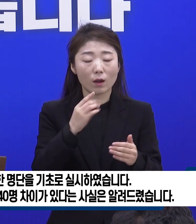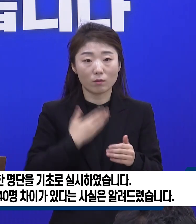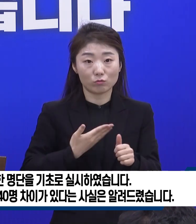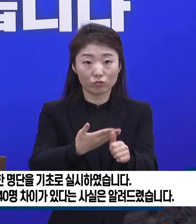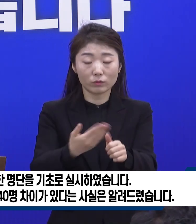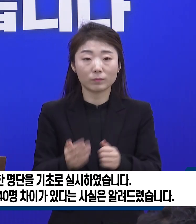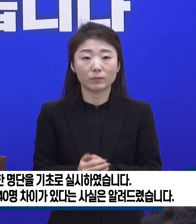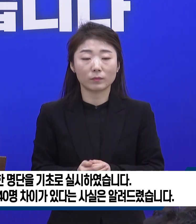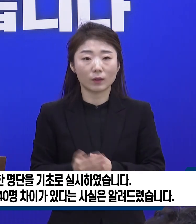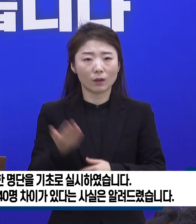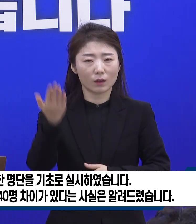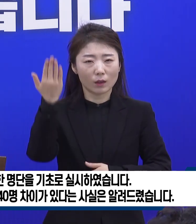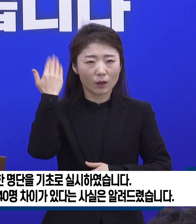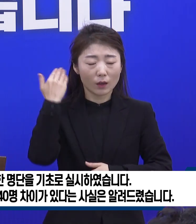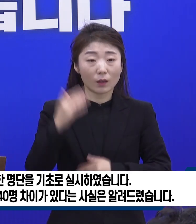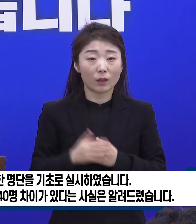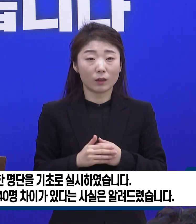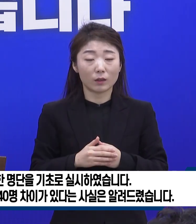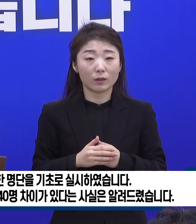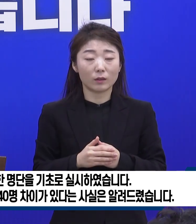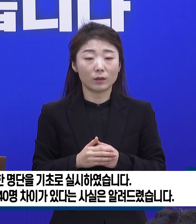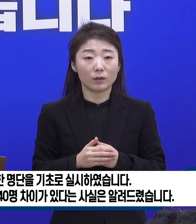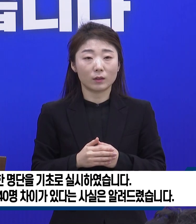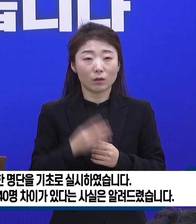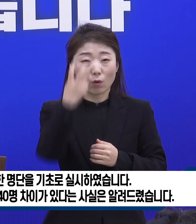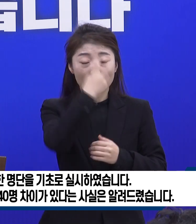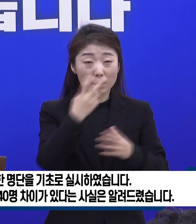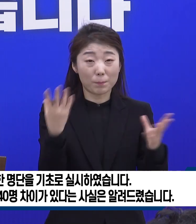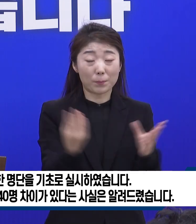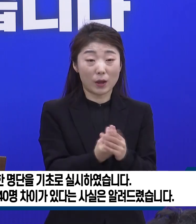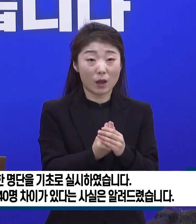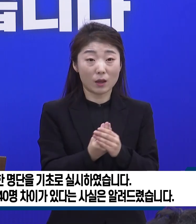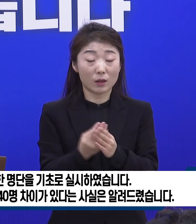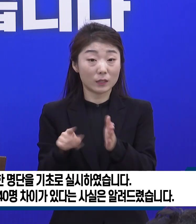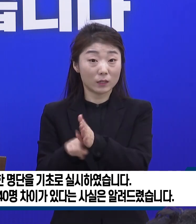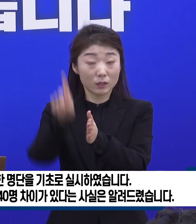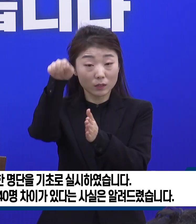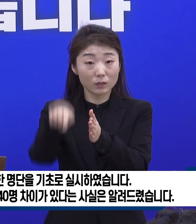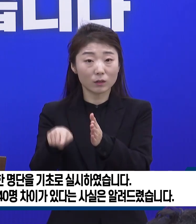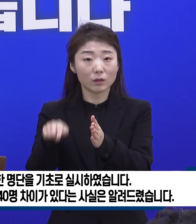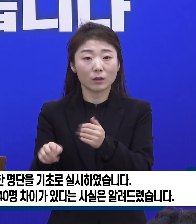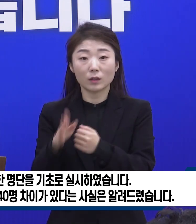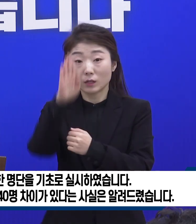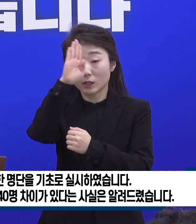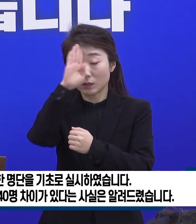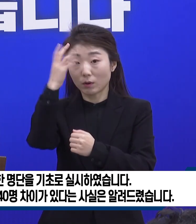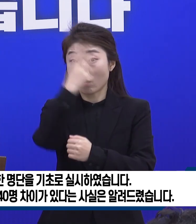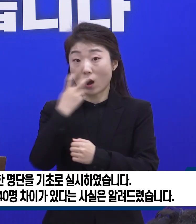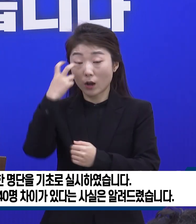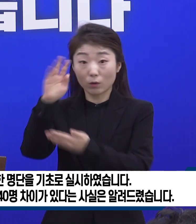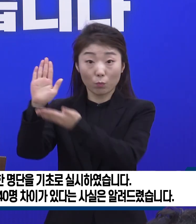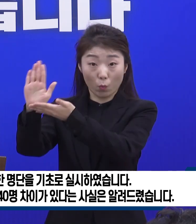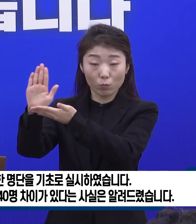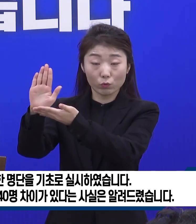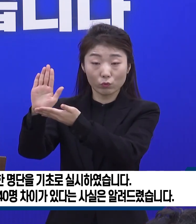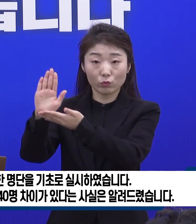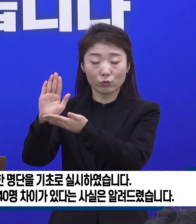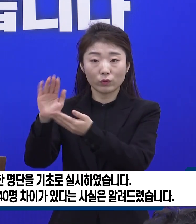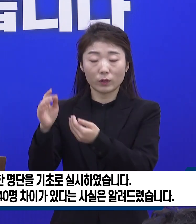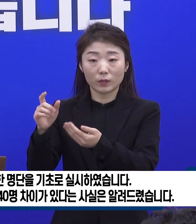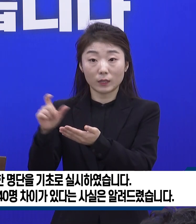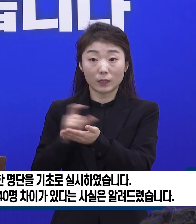지난주에 완료한 전수조사는 신천지가 질병관리본부에 제출한 명단을 기초로 실시하였습니다.